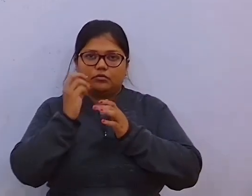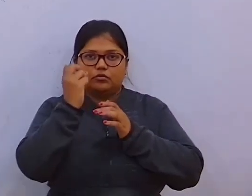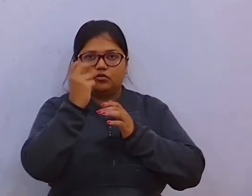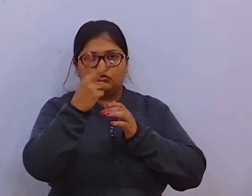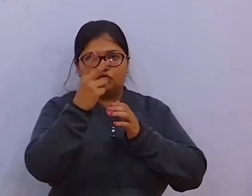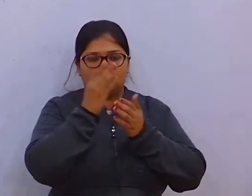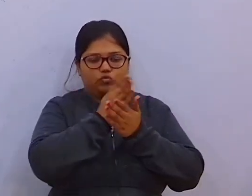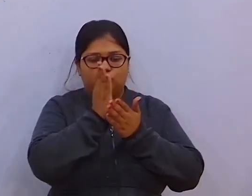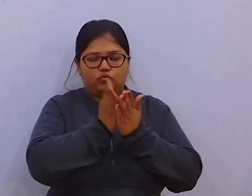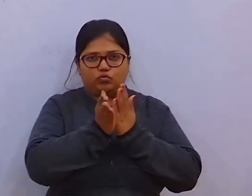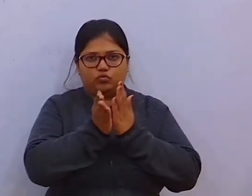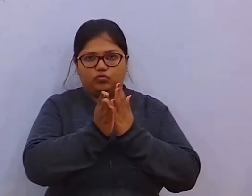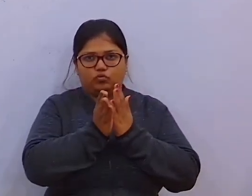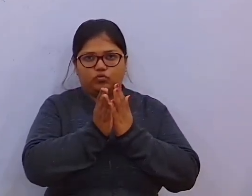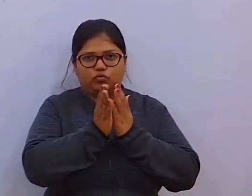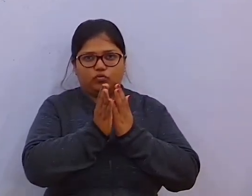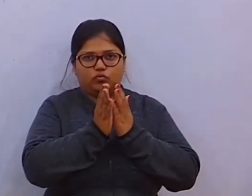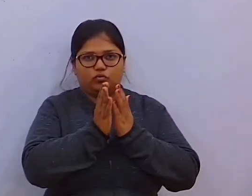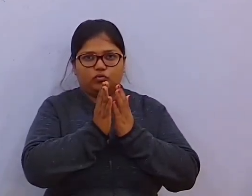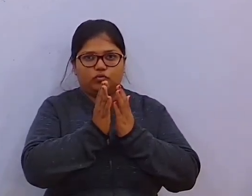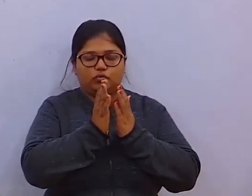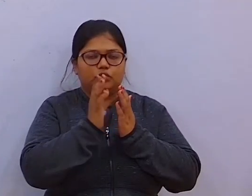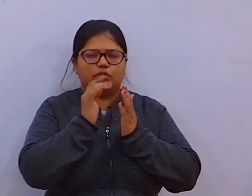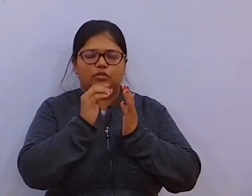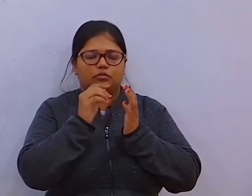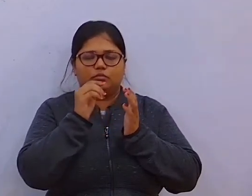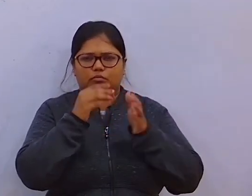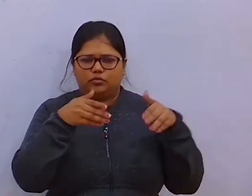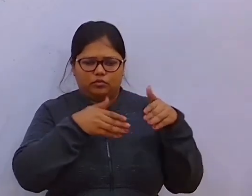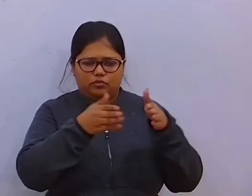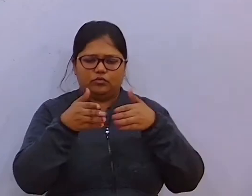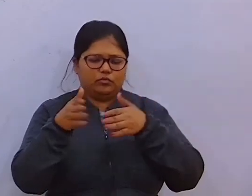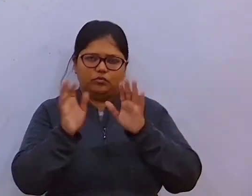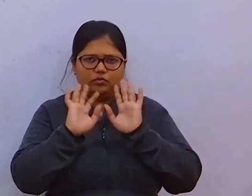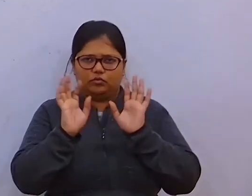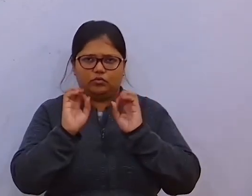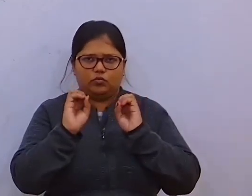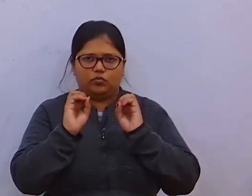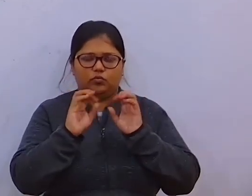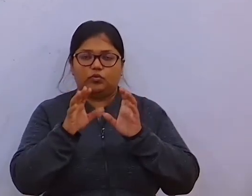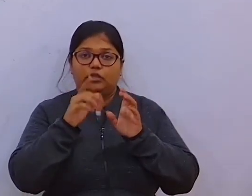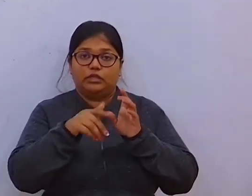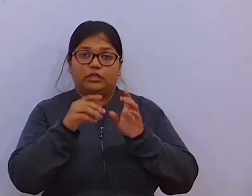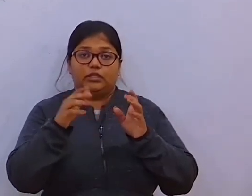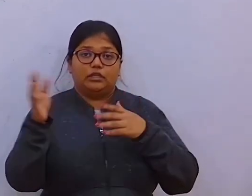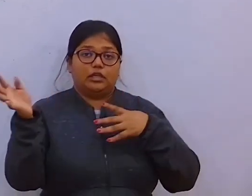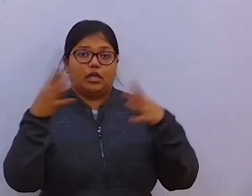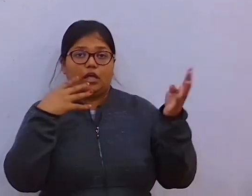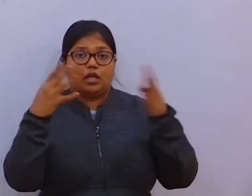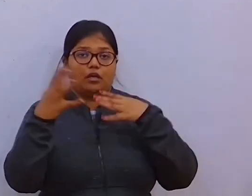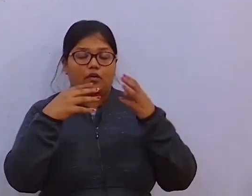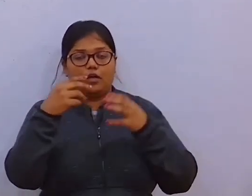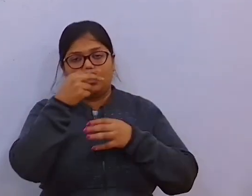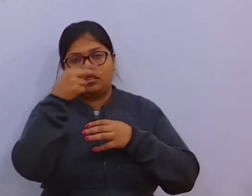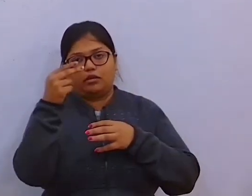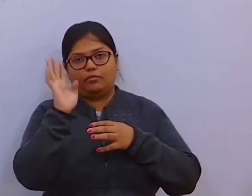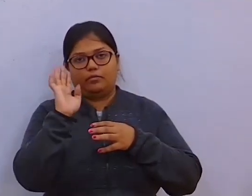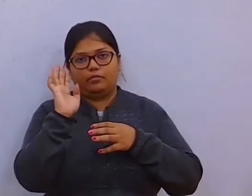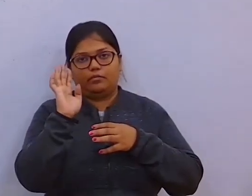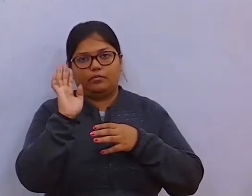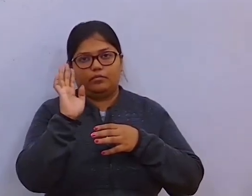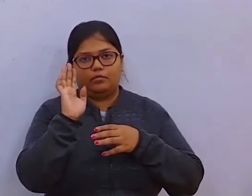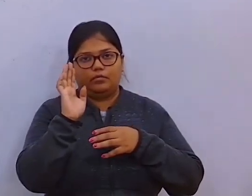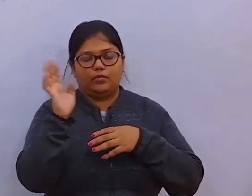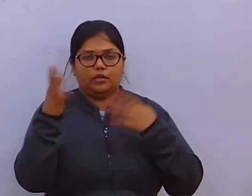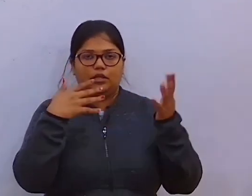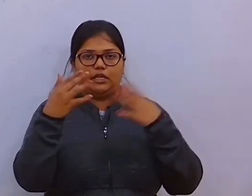हवा का नाम है जेड स्ट्रीम, कोई अलग चीज नहीं है। जेड स्ट्रीम क्या है? एक पवन का नाम है। अब वो पवन कैसी है? ये